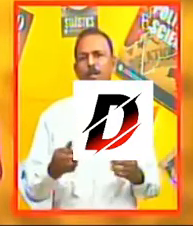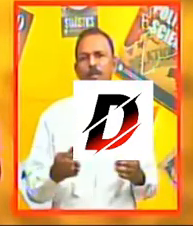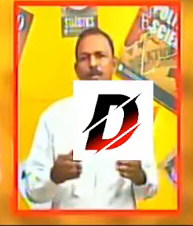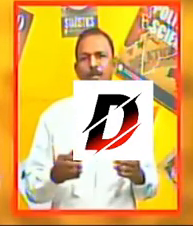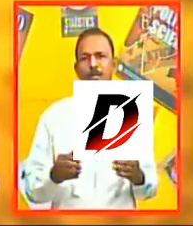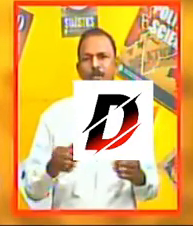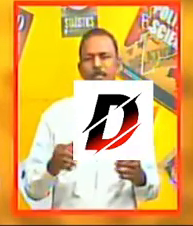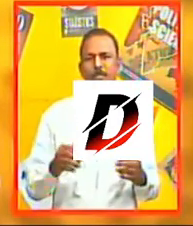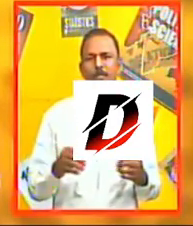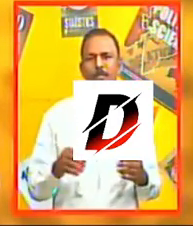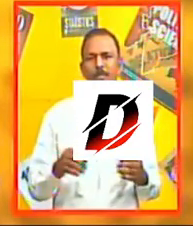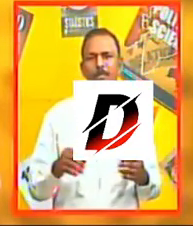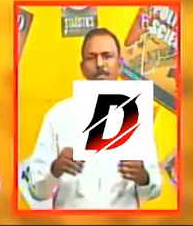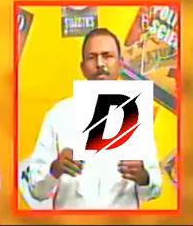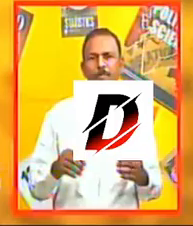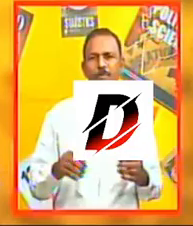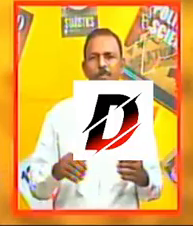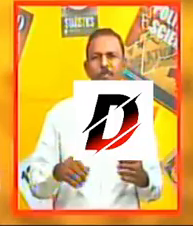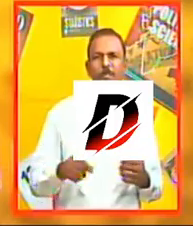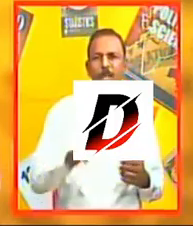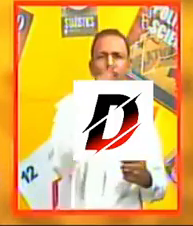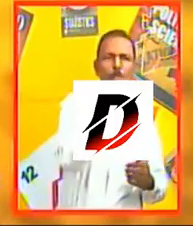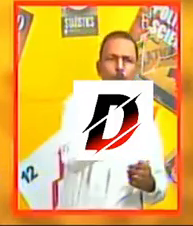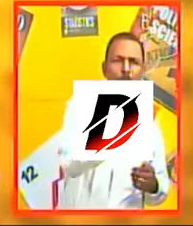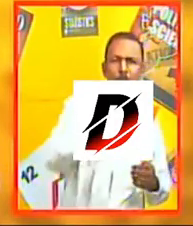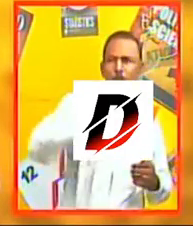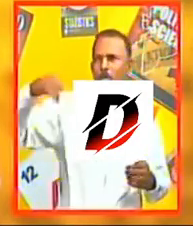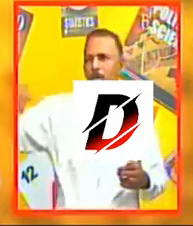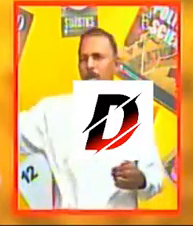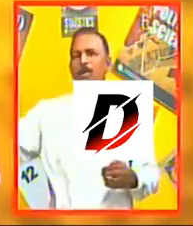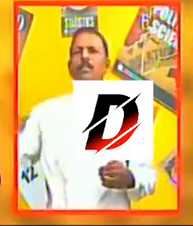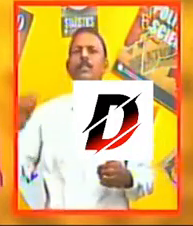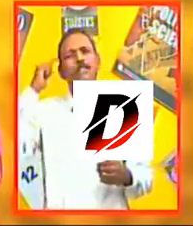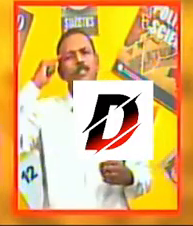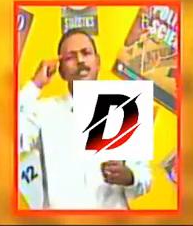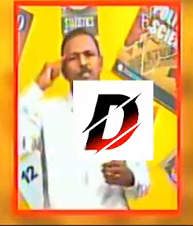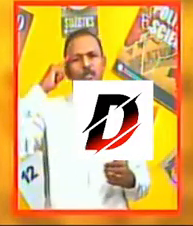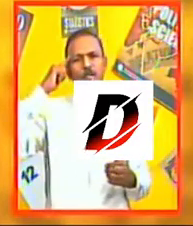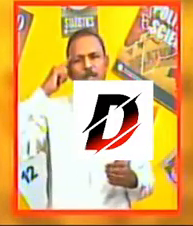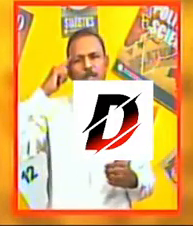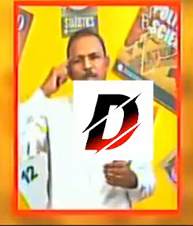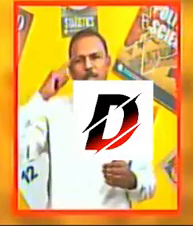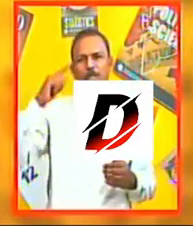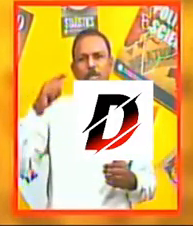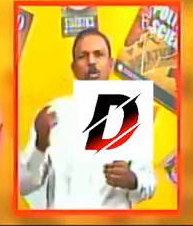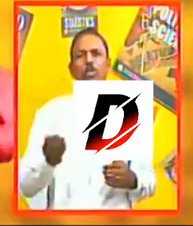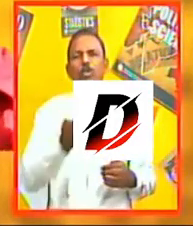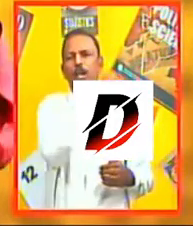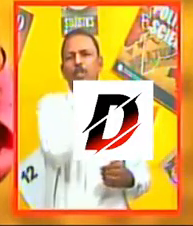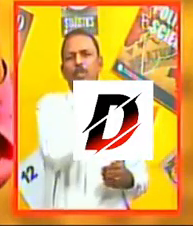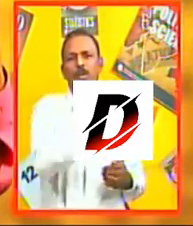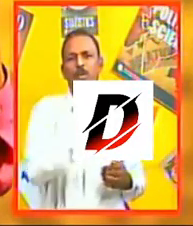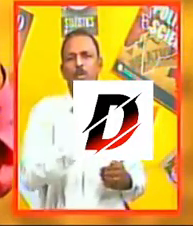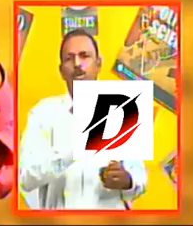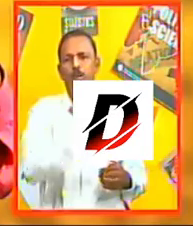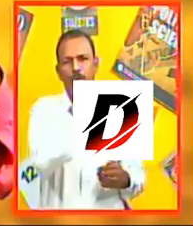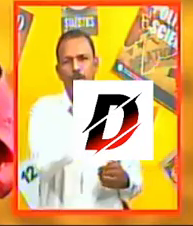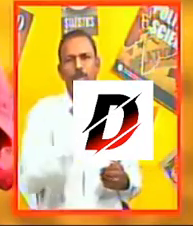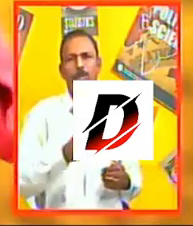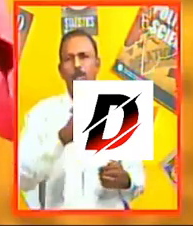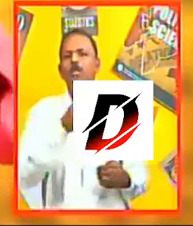இந்த அச்சரேகை எங்கே ஆரம்பிக்குது, எங்கே முடியுது அப்படின்றத நம்ம தெரிஞ்சு வச்சுக்கணும். இன்னொன்று, தீர்க்கரேகை ஆரம்பிக்கும் பொழுது பார்த்தோன்னா குஜராத்தில்